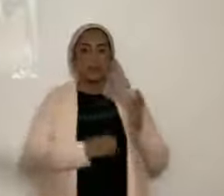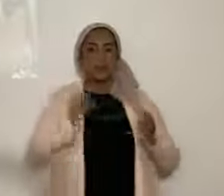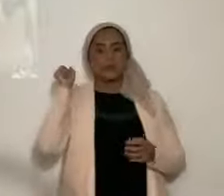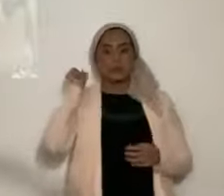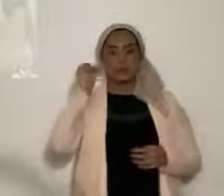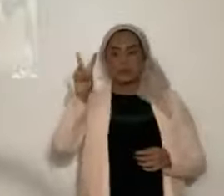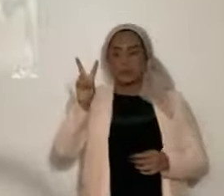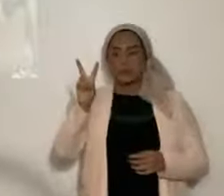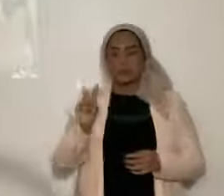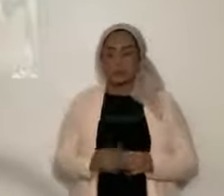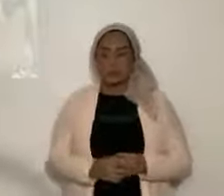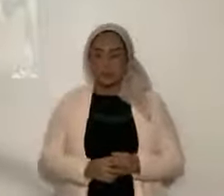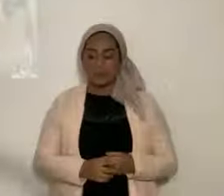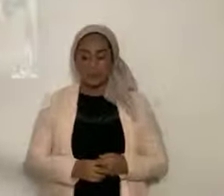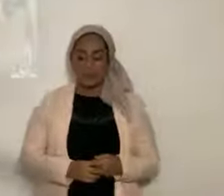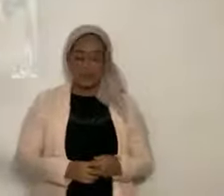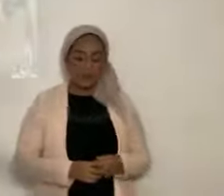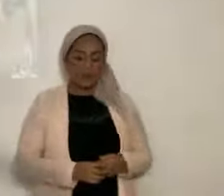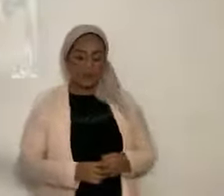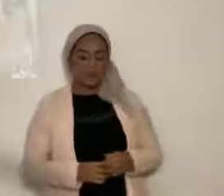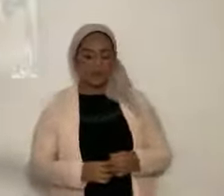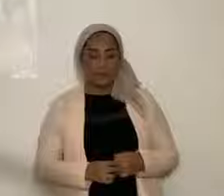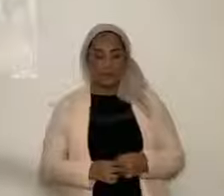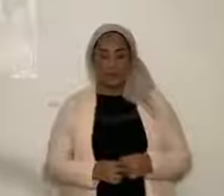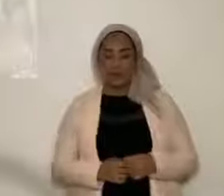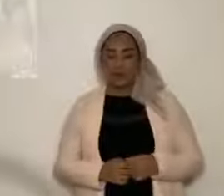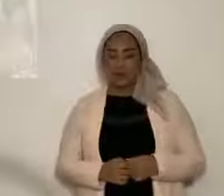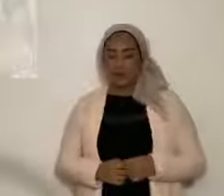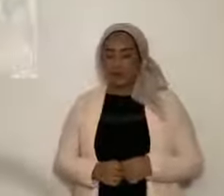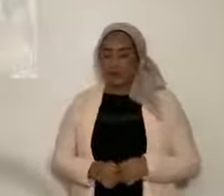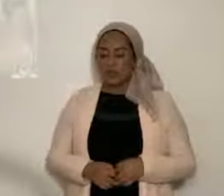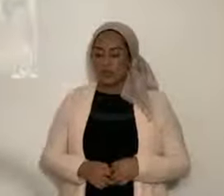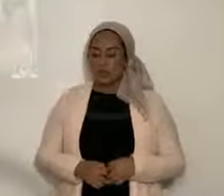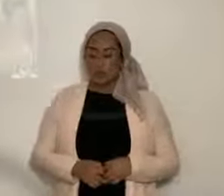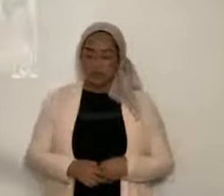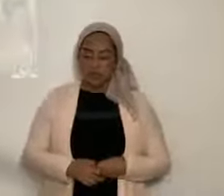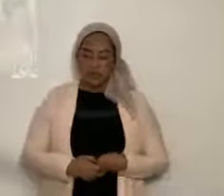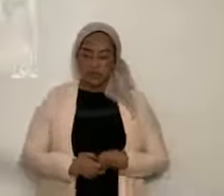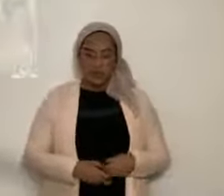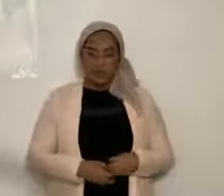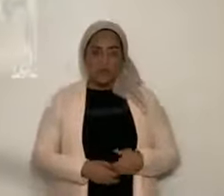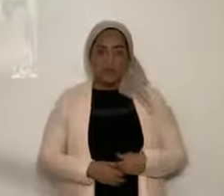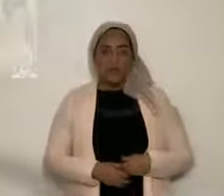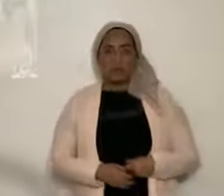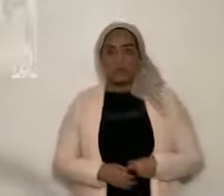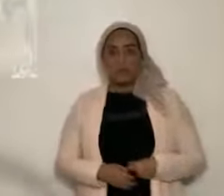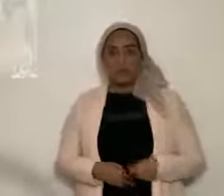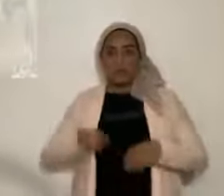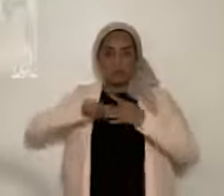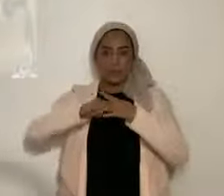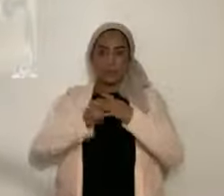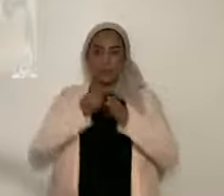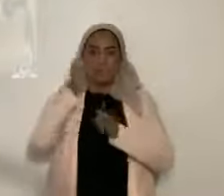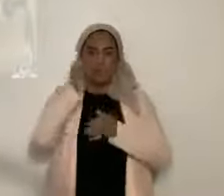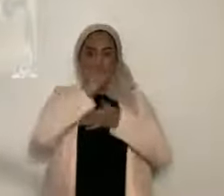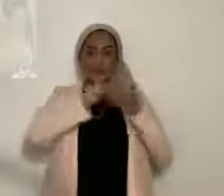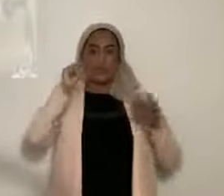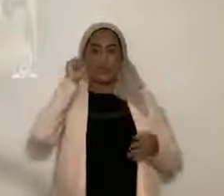2. El capítulo 2. 2 Tesalonicenses, capítulo 2. Y vamos a ver desde el verso